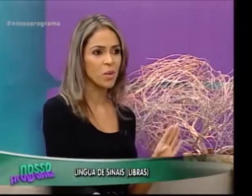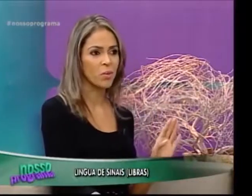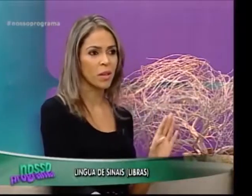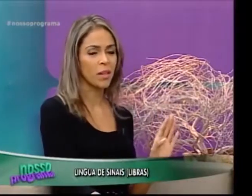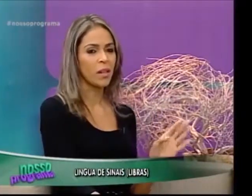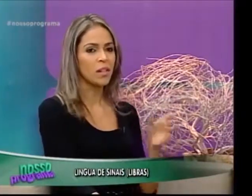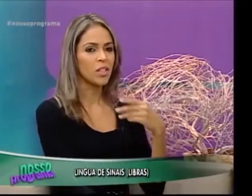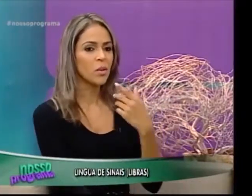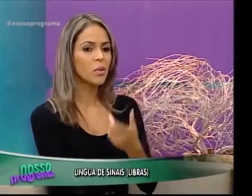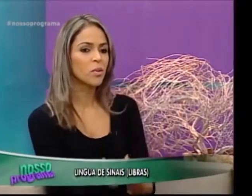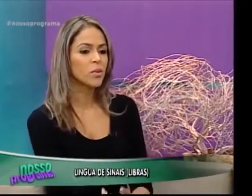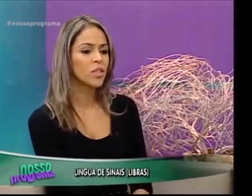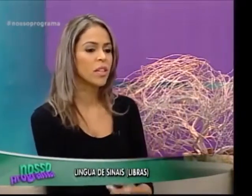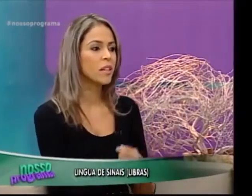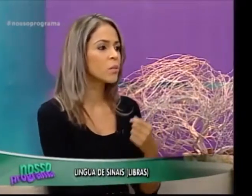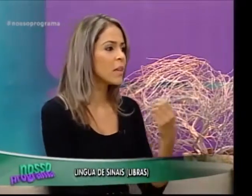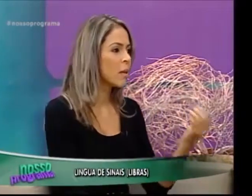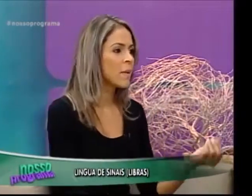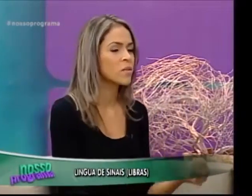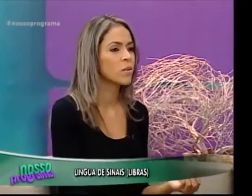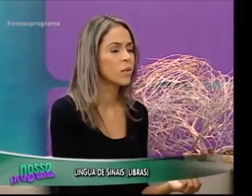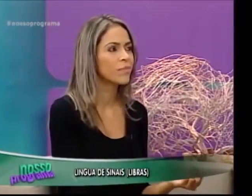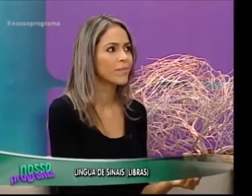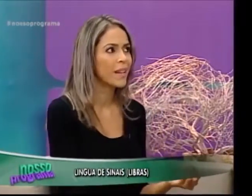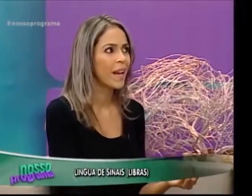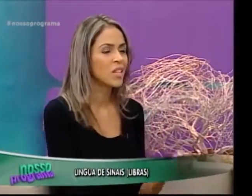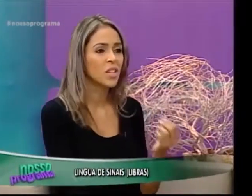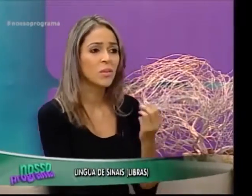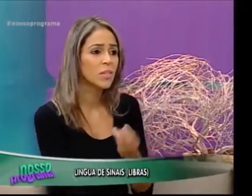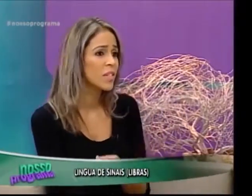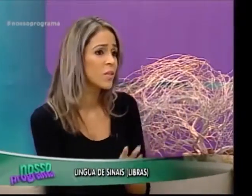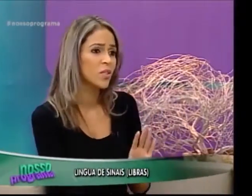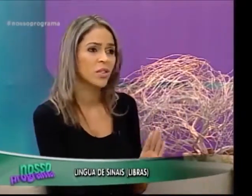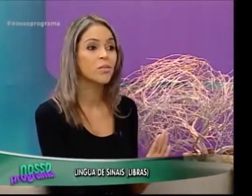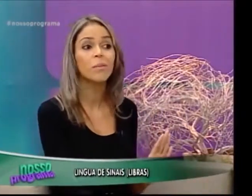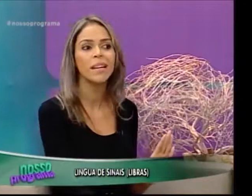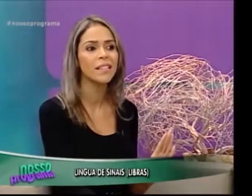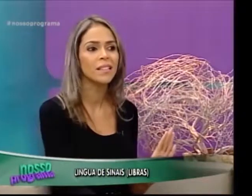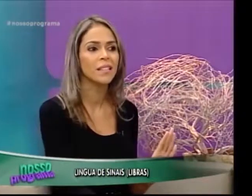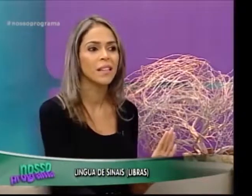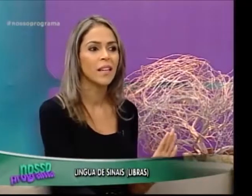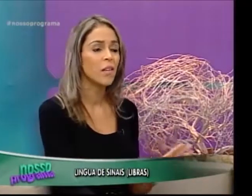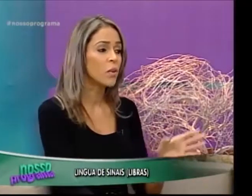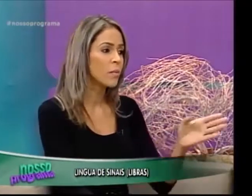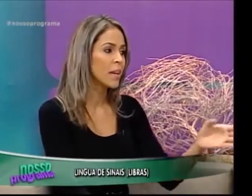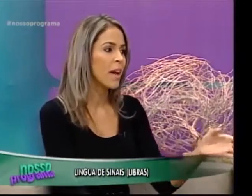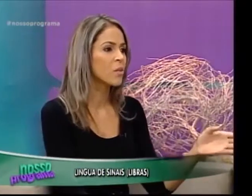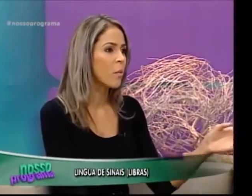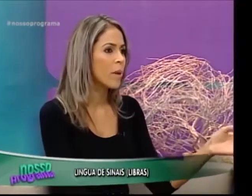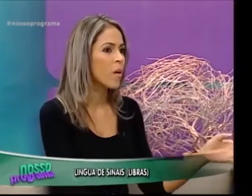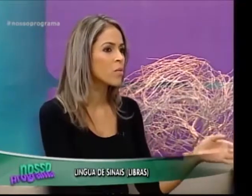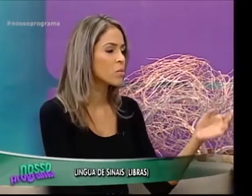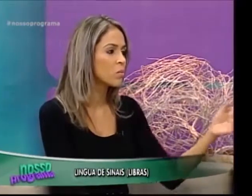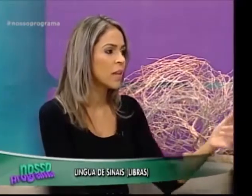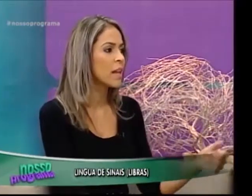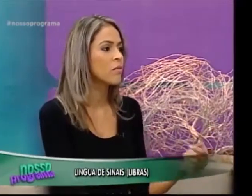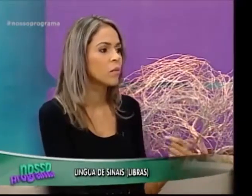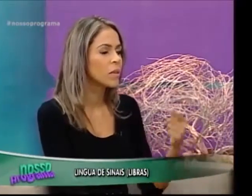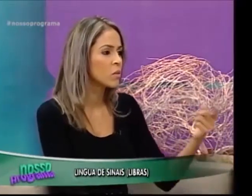pessoa. Chego no outro dia, não tem um pastor. Chego no terceiro dia, já não vou mais. Eu vou no mercado comprar arroz, não tem. Eu vou mais outro